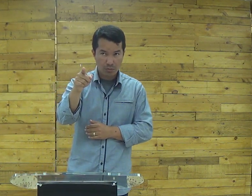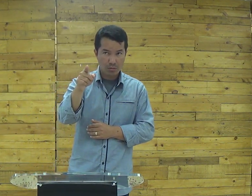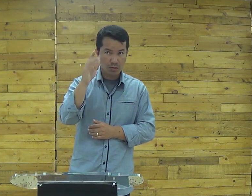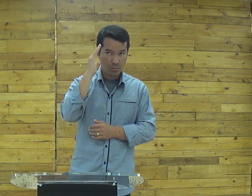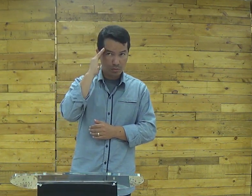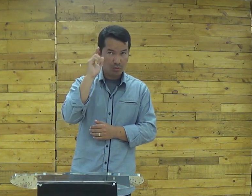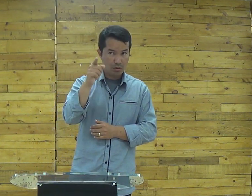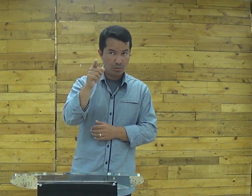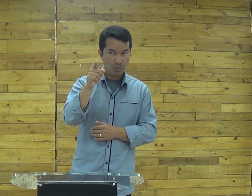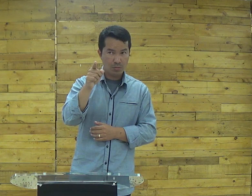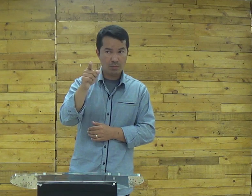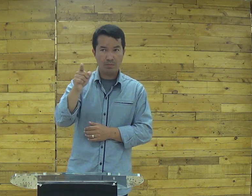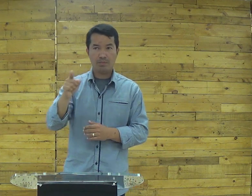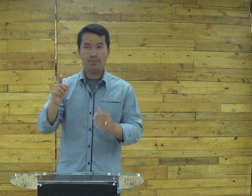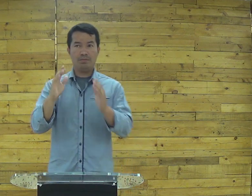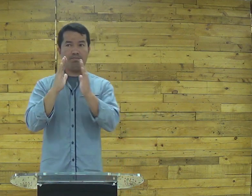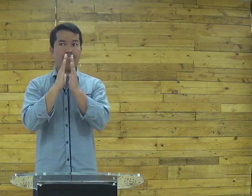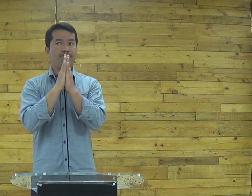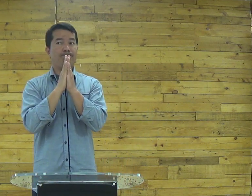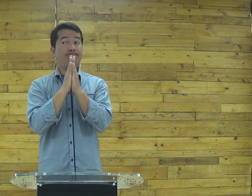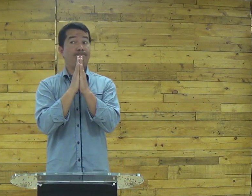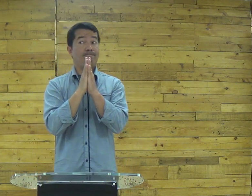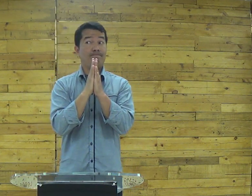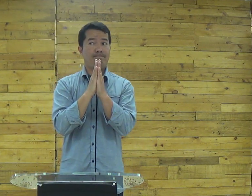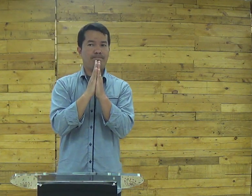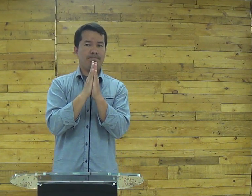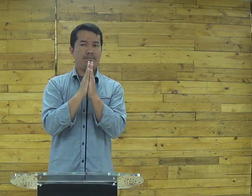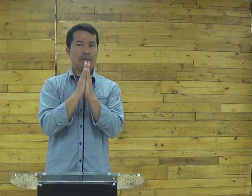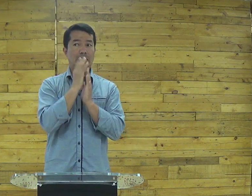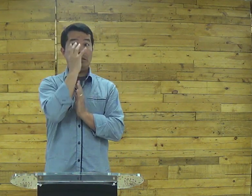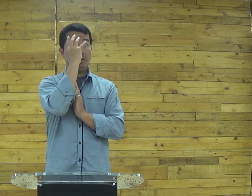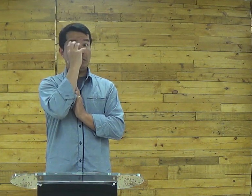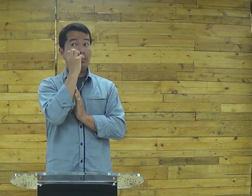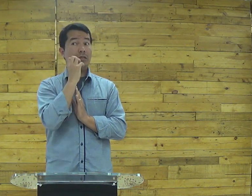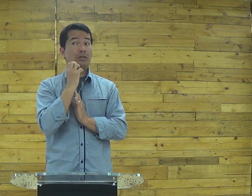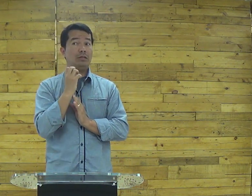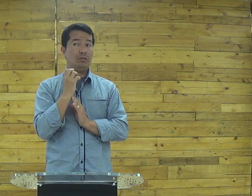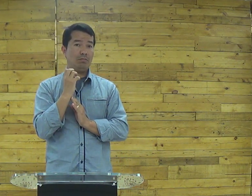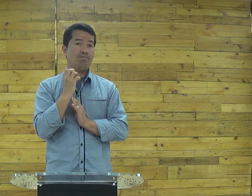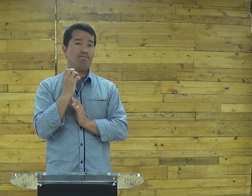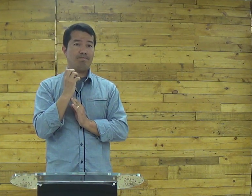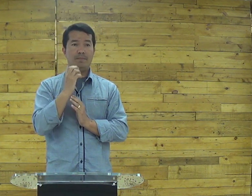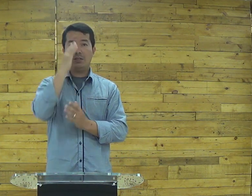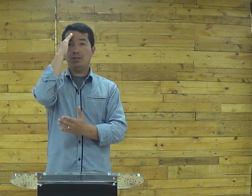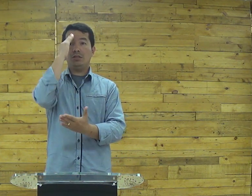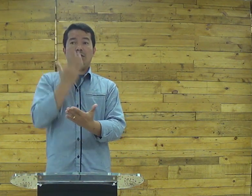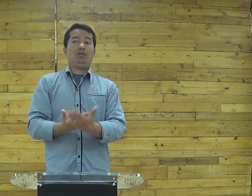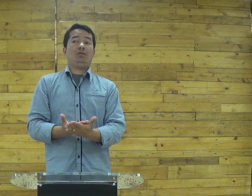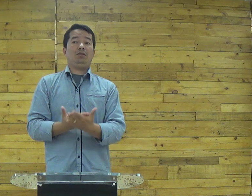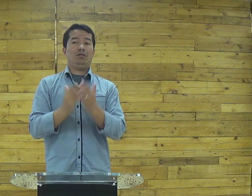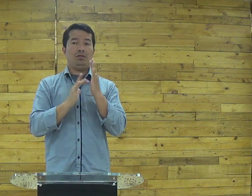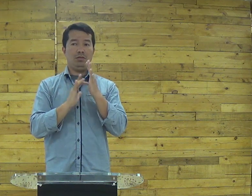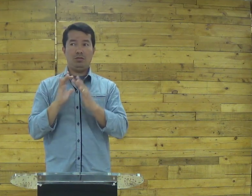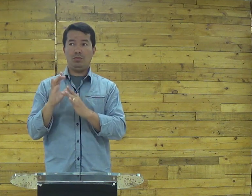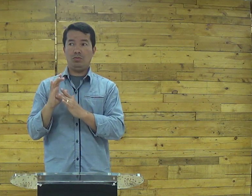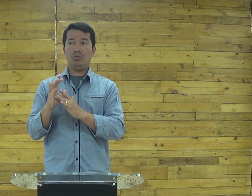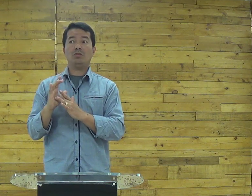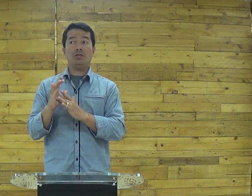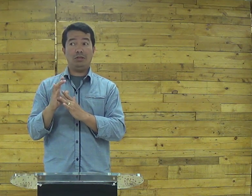Entendeu? Entendeu? Oremos. Isso é sério. Muito sério.